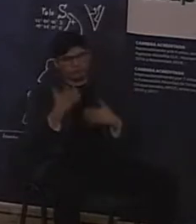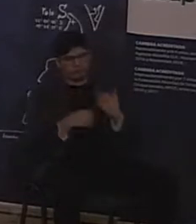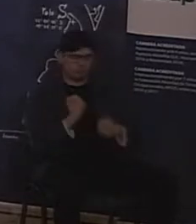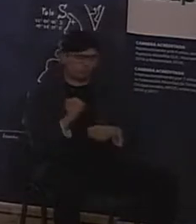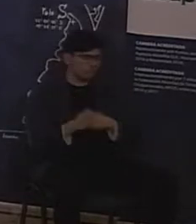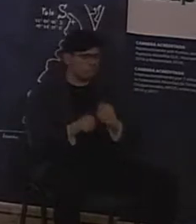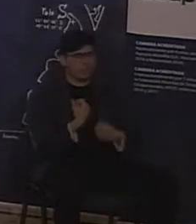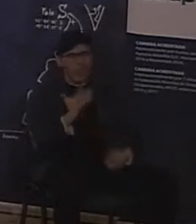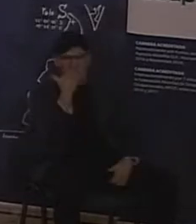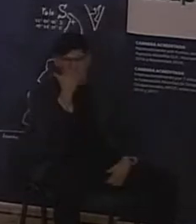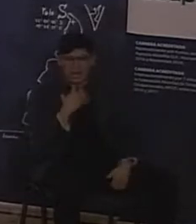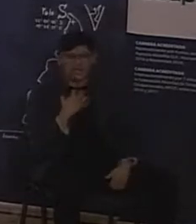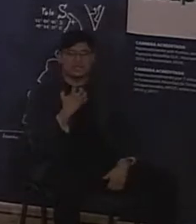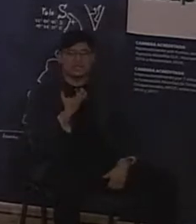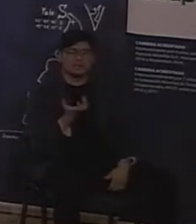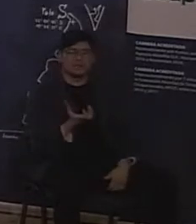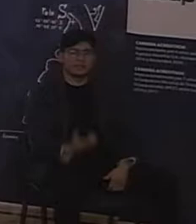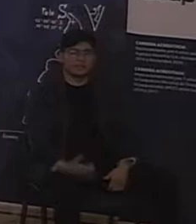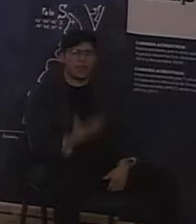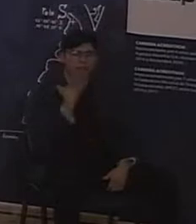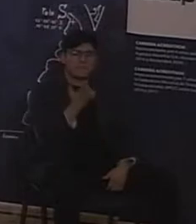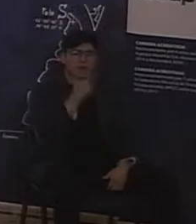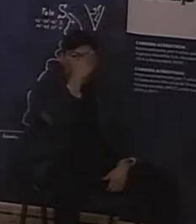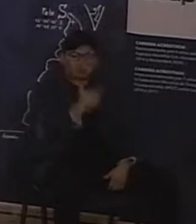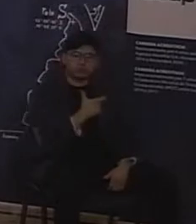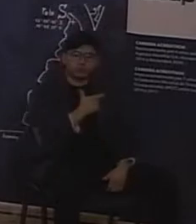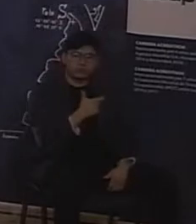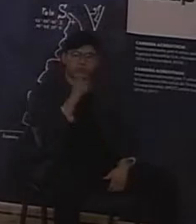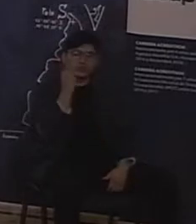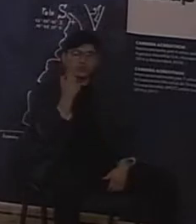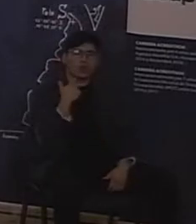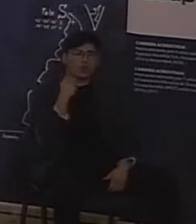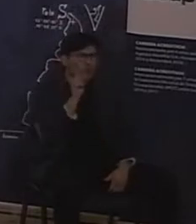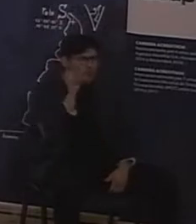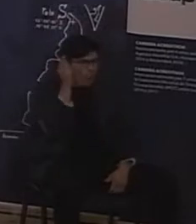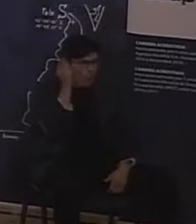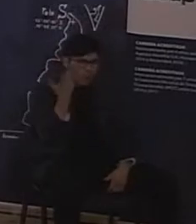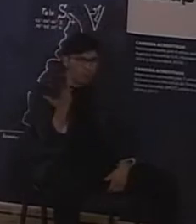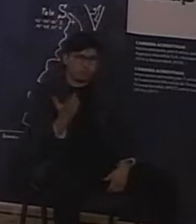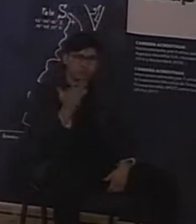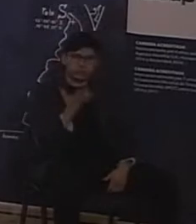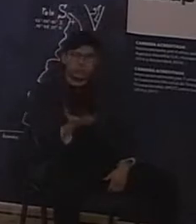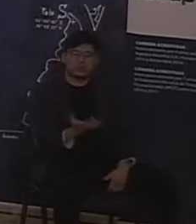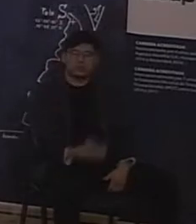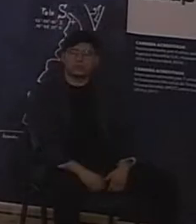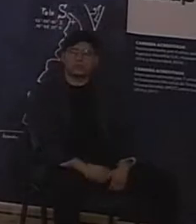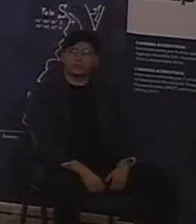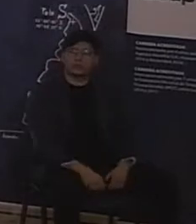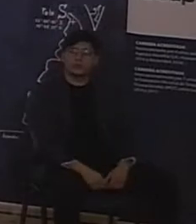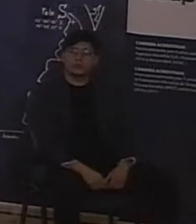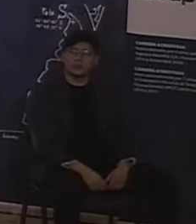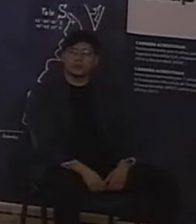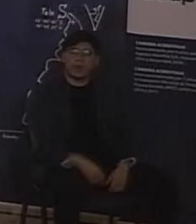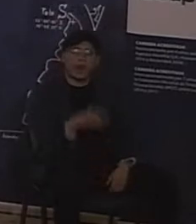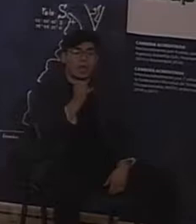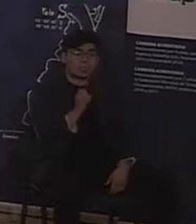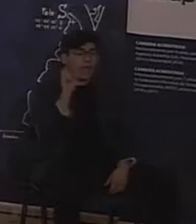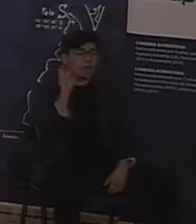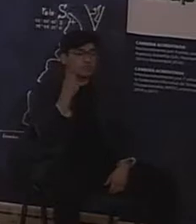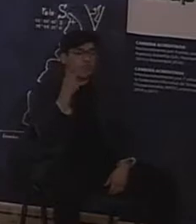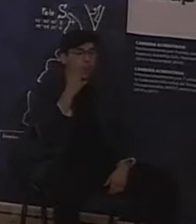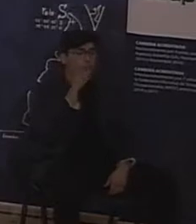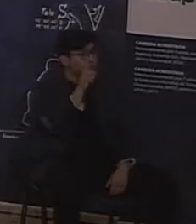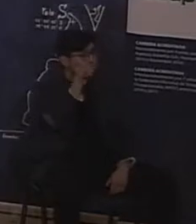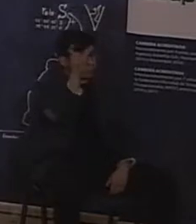rabia y le da mucha rabia con él también porque no comprende por qué si solo es un soldado rosado